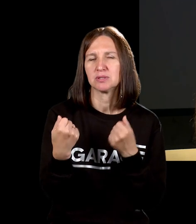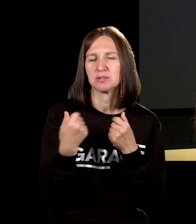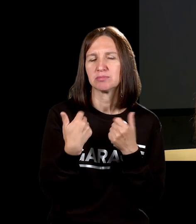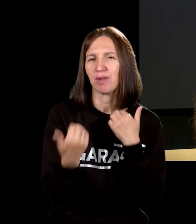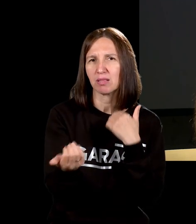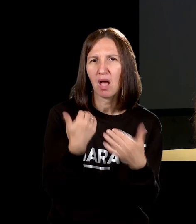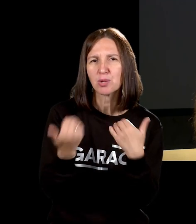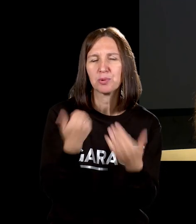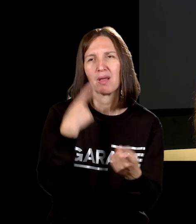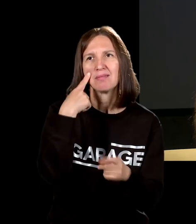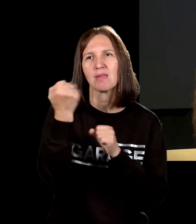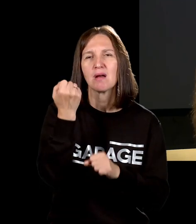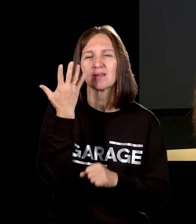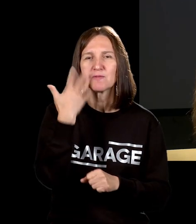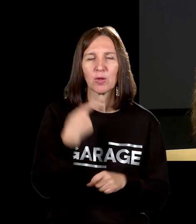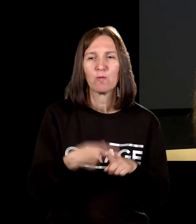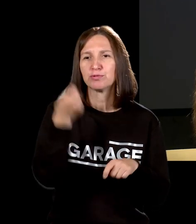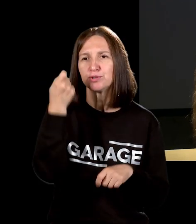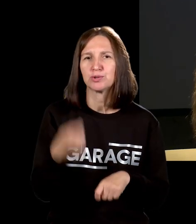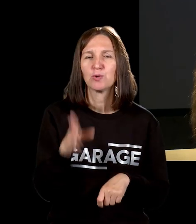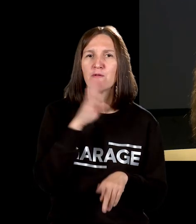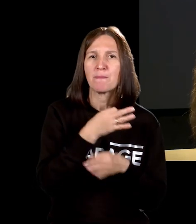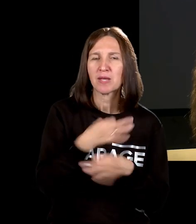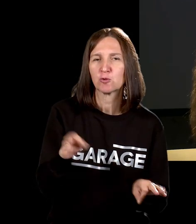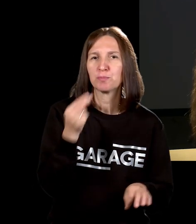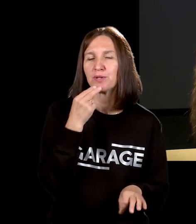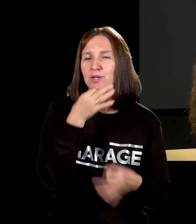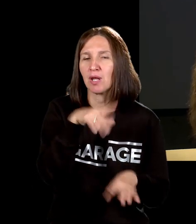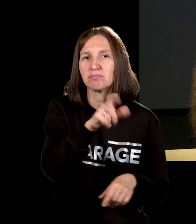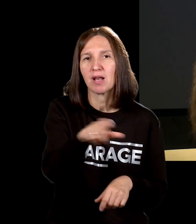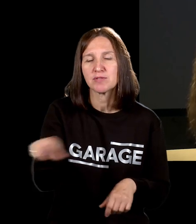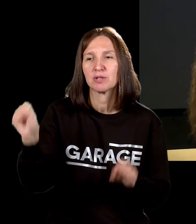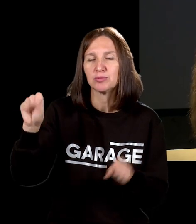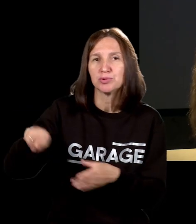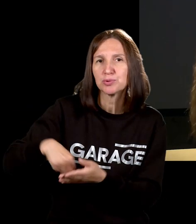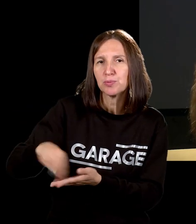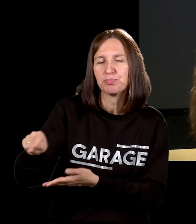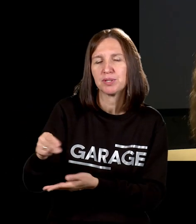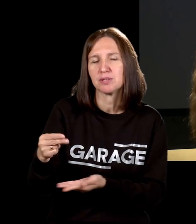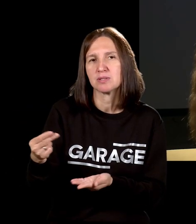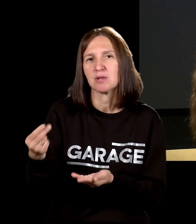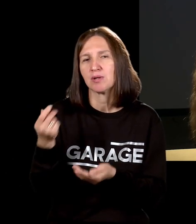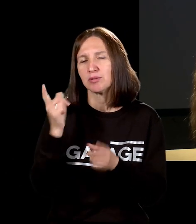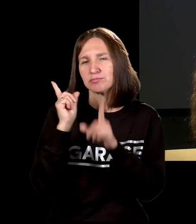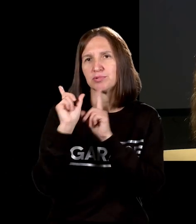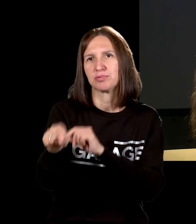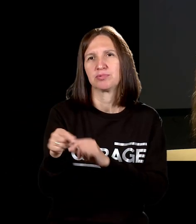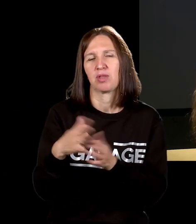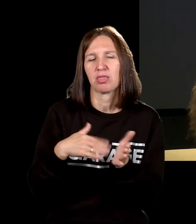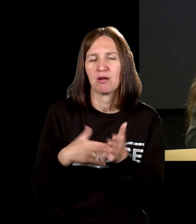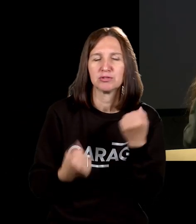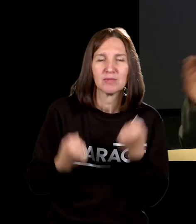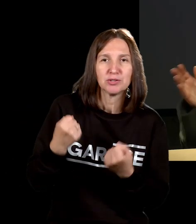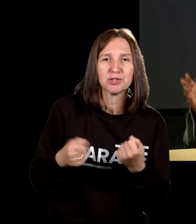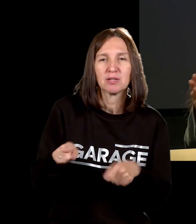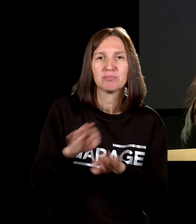цветов, дешевой, доступной еды для всех, что ты можешь это покупать, проносясь на автомобиле, что там